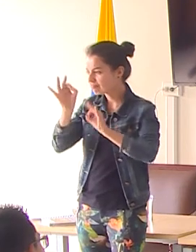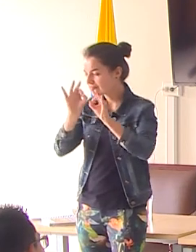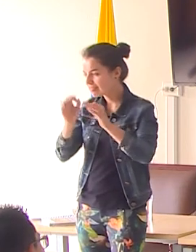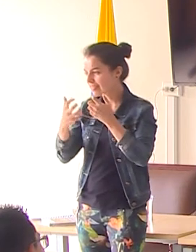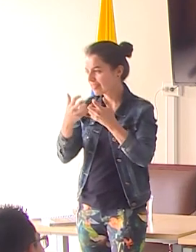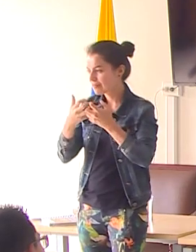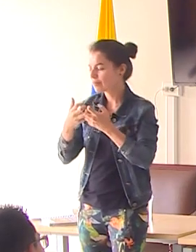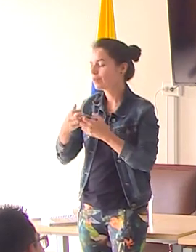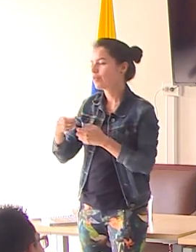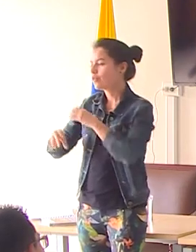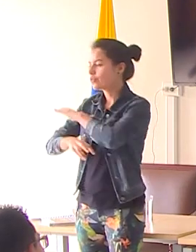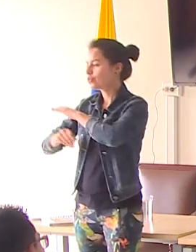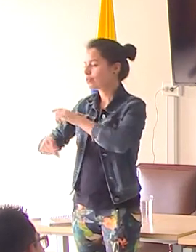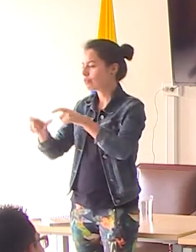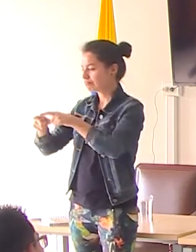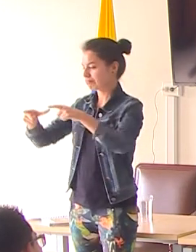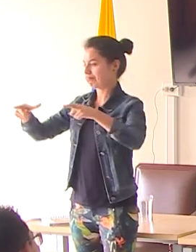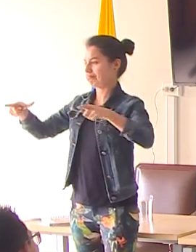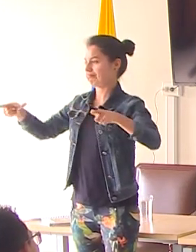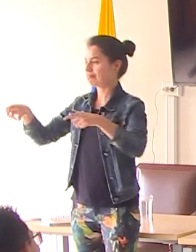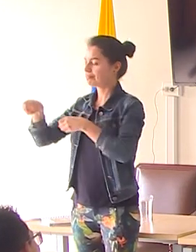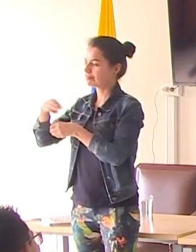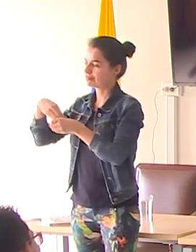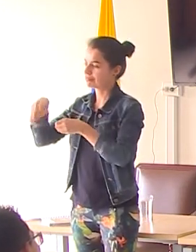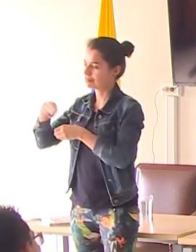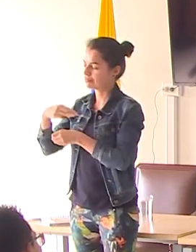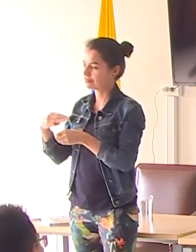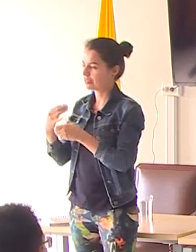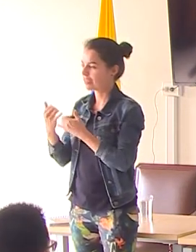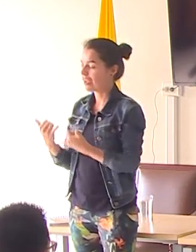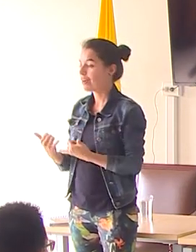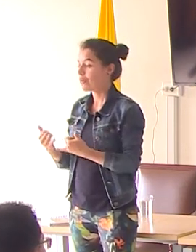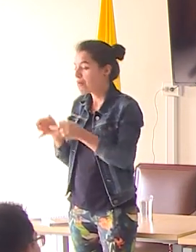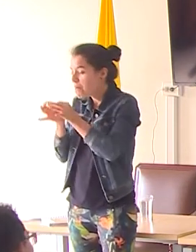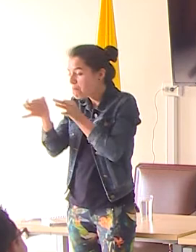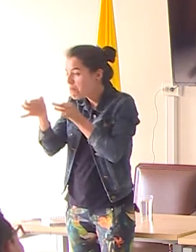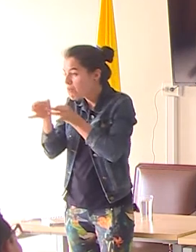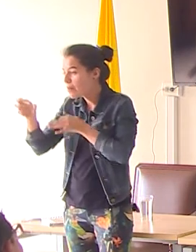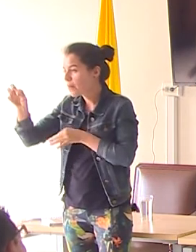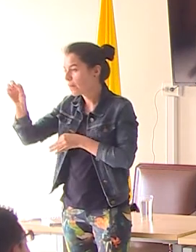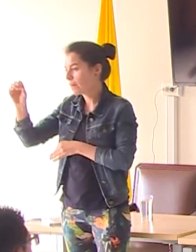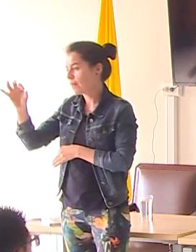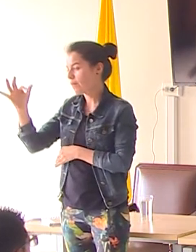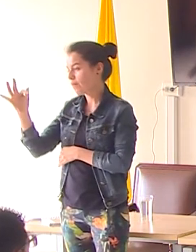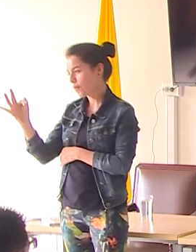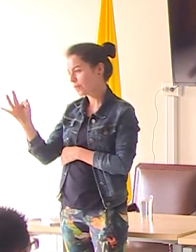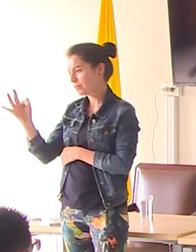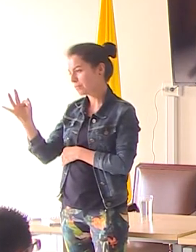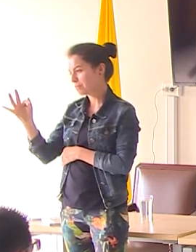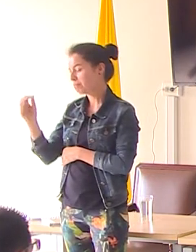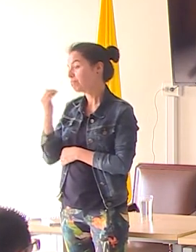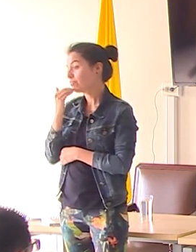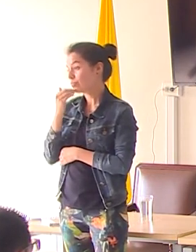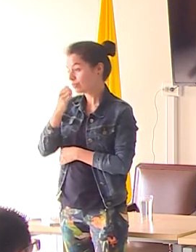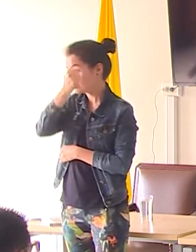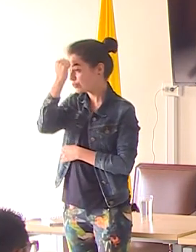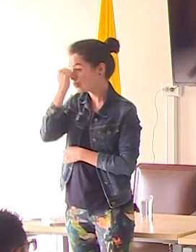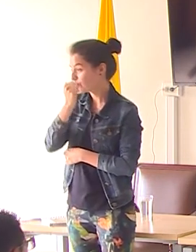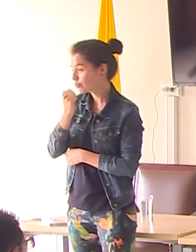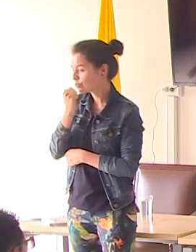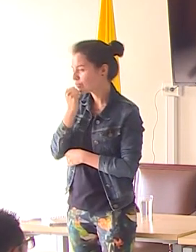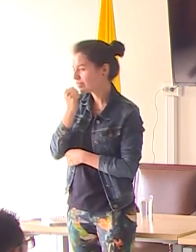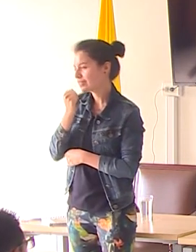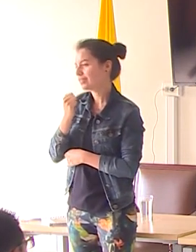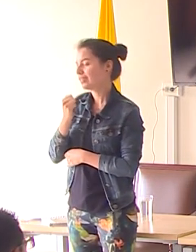expansión urbana que actualmente están contemplado en los pods de los municipios son muy poquitos y soacha algo en torno a lo que es ciudad